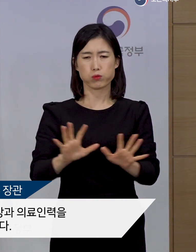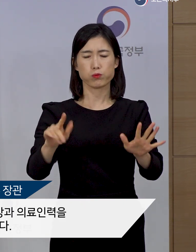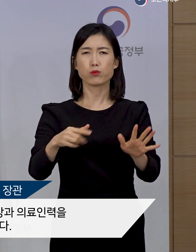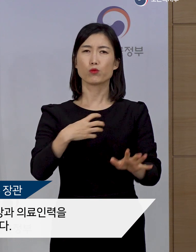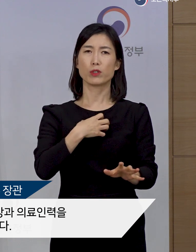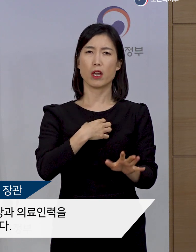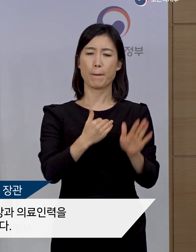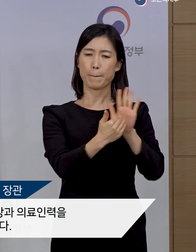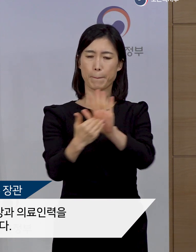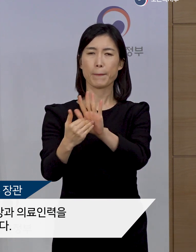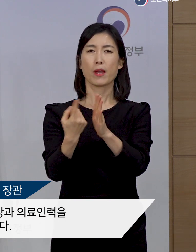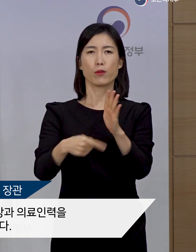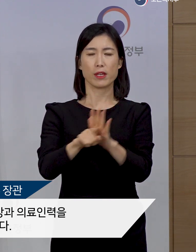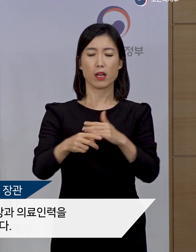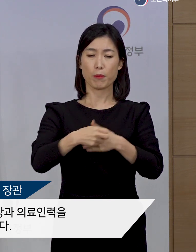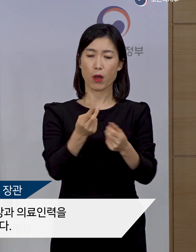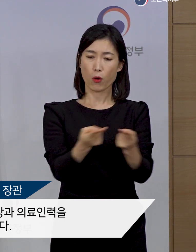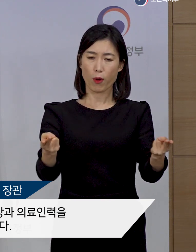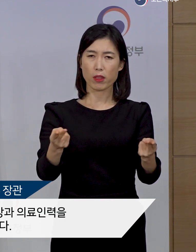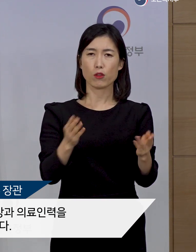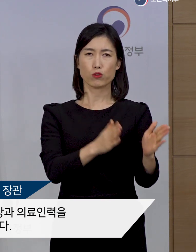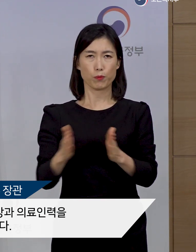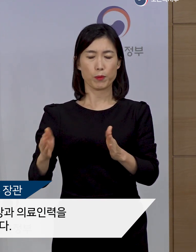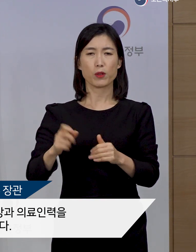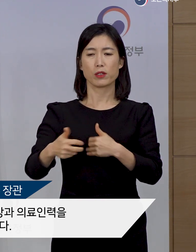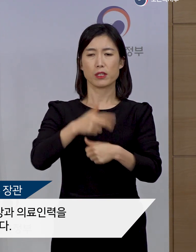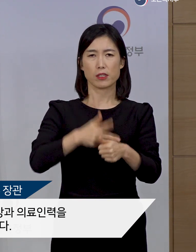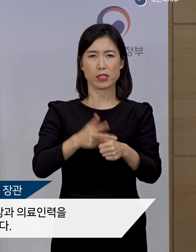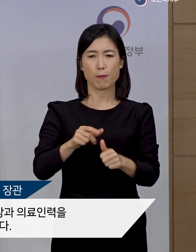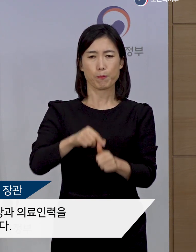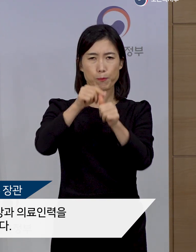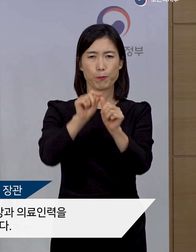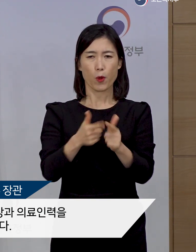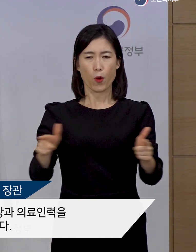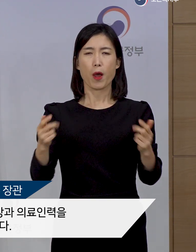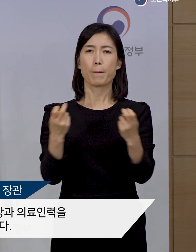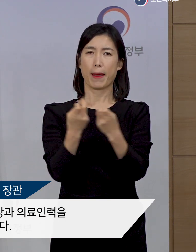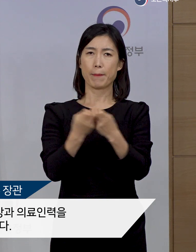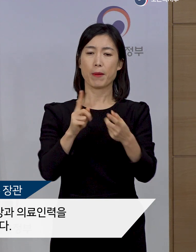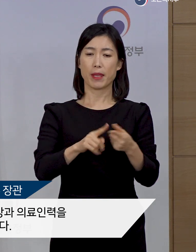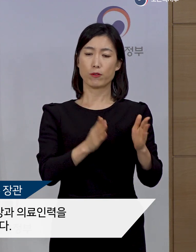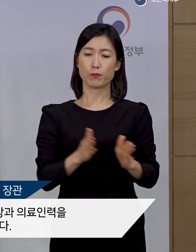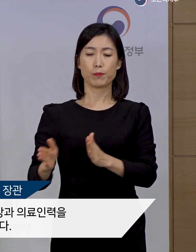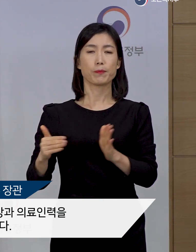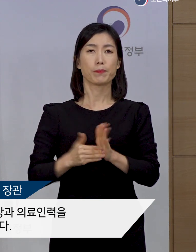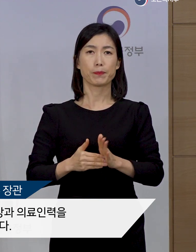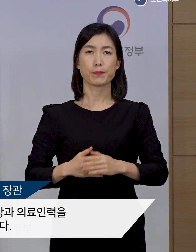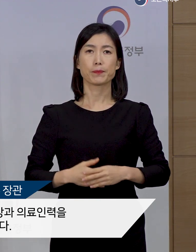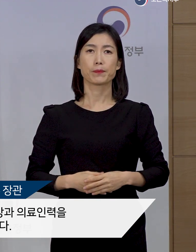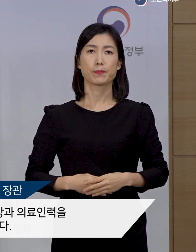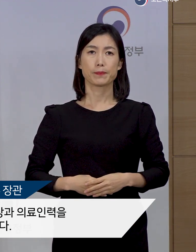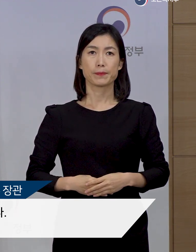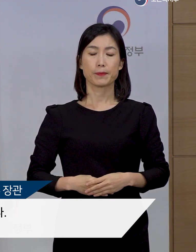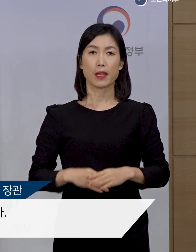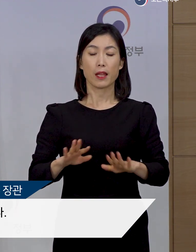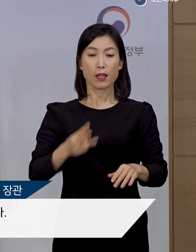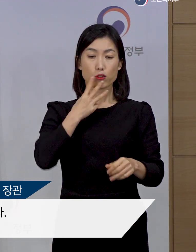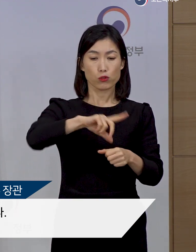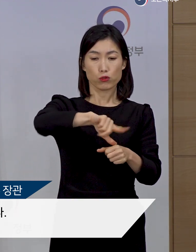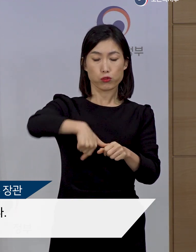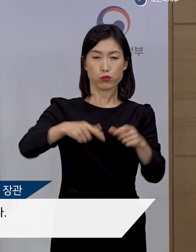있도록 병상과 의료 인력을 확보하는 데 총력을 기울이는 방안을 마련하였습니다.